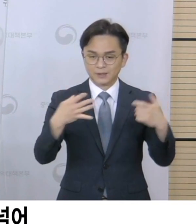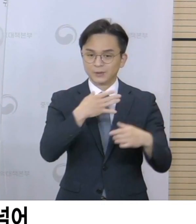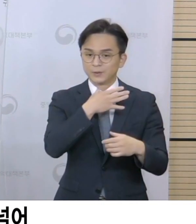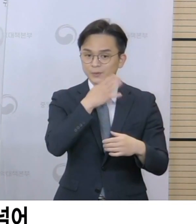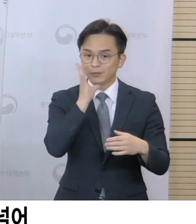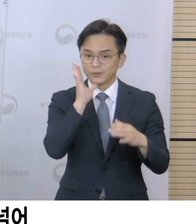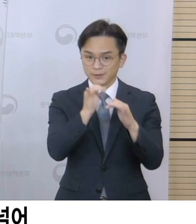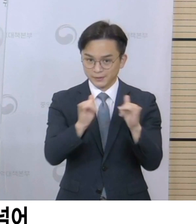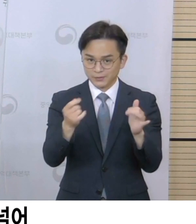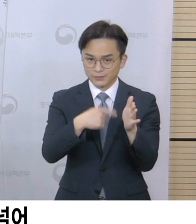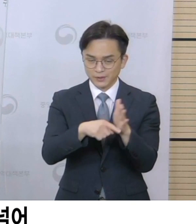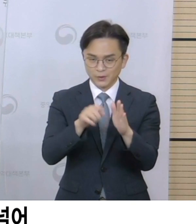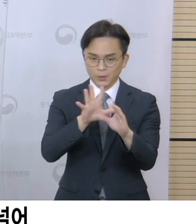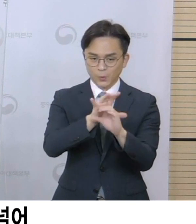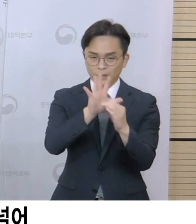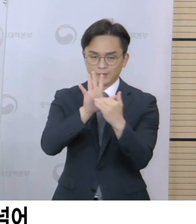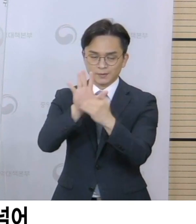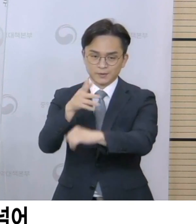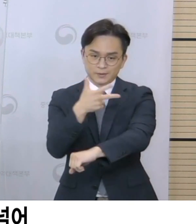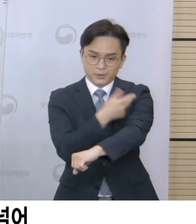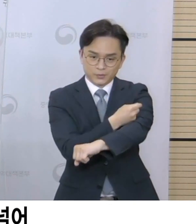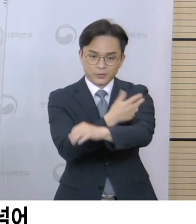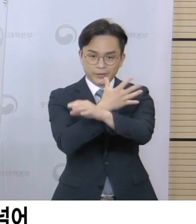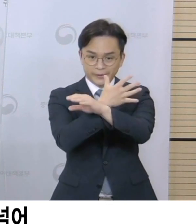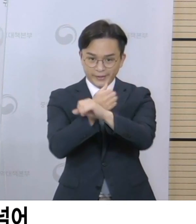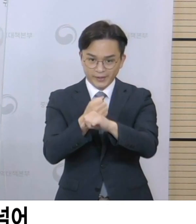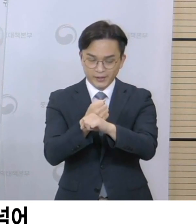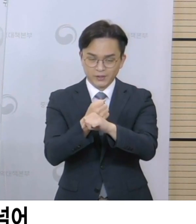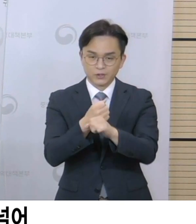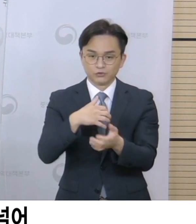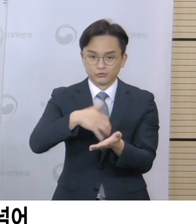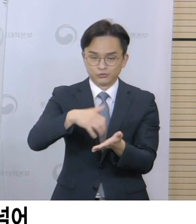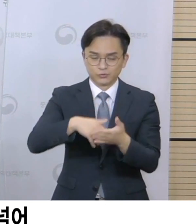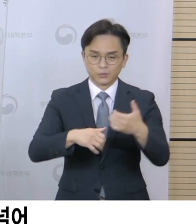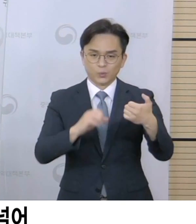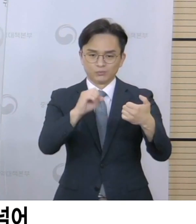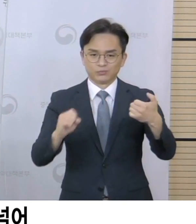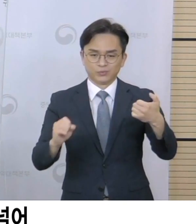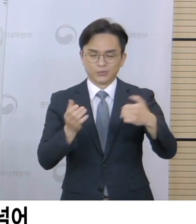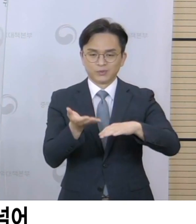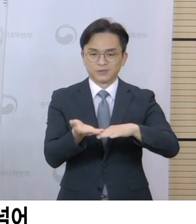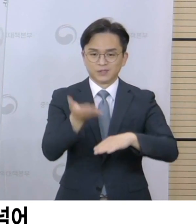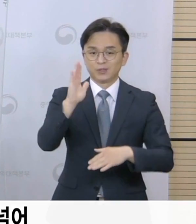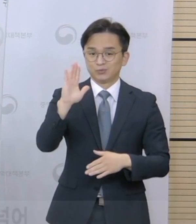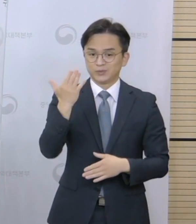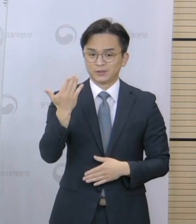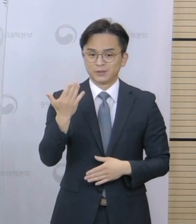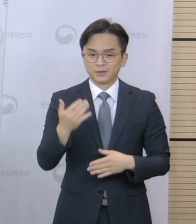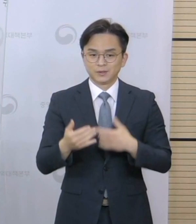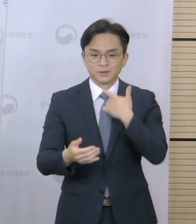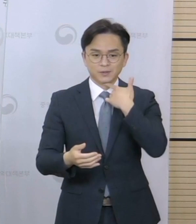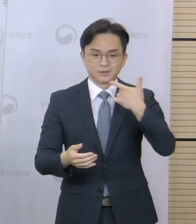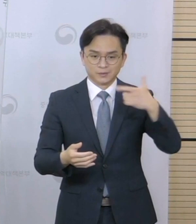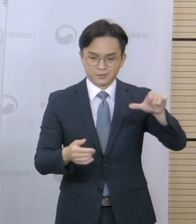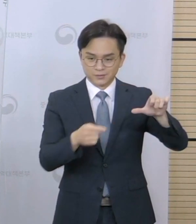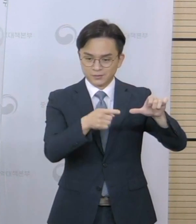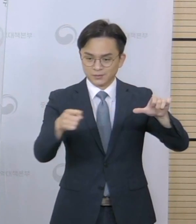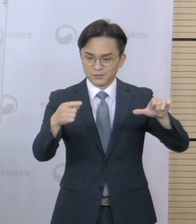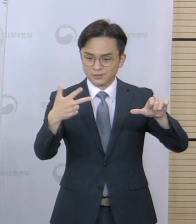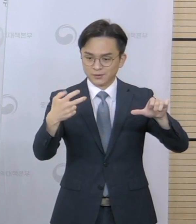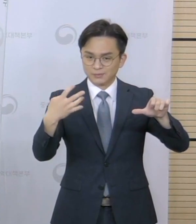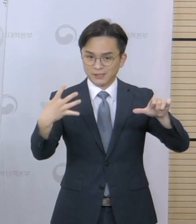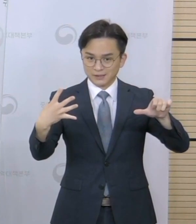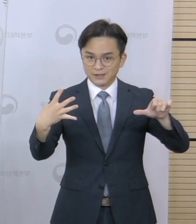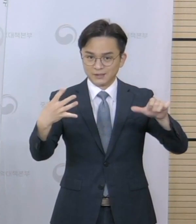코로나 일고 예방접종 유리 50% 를 넘어졌습니다 보통 6시 보습 65세부터 치즈 자세까지 의